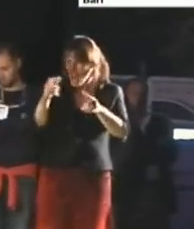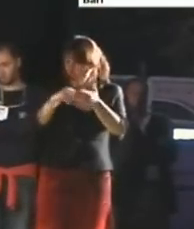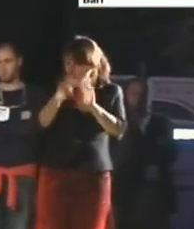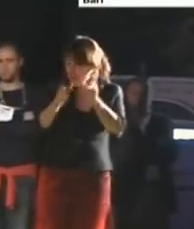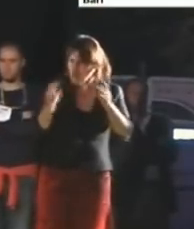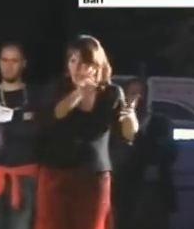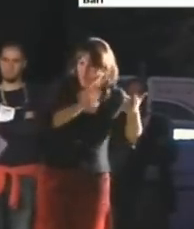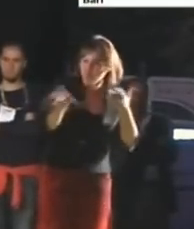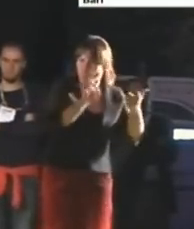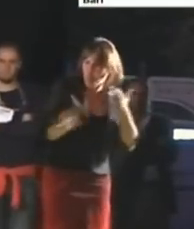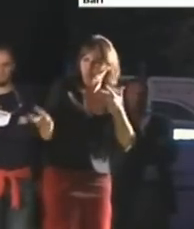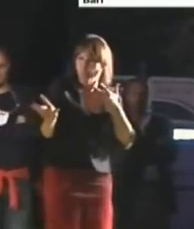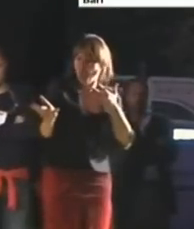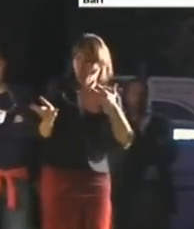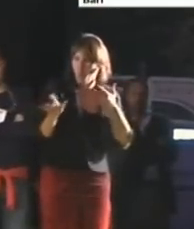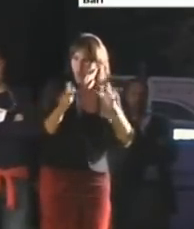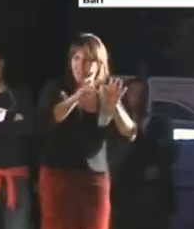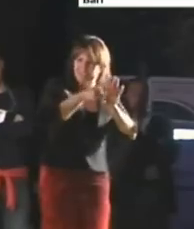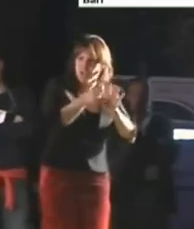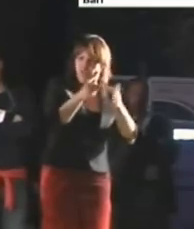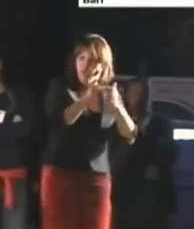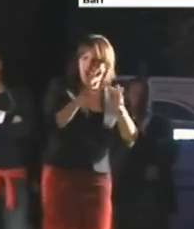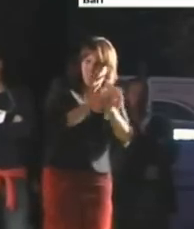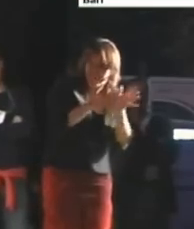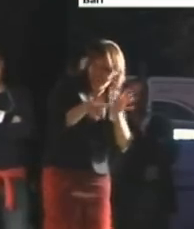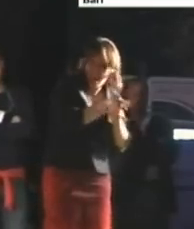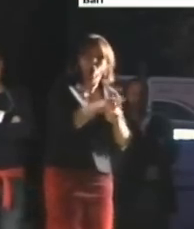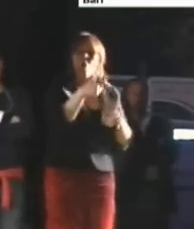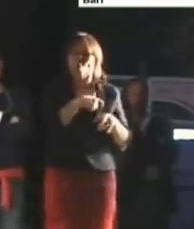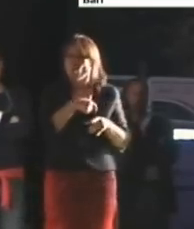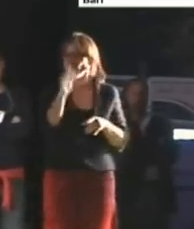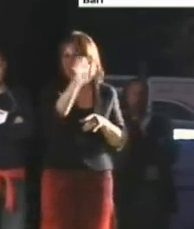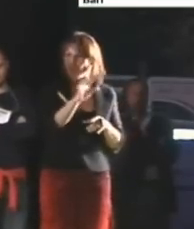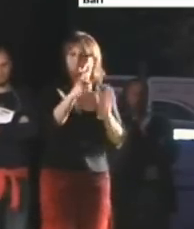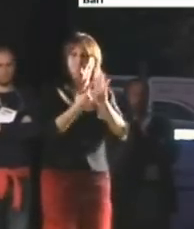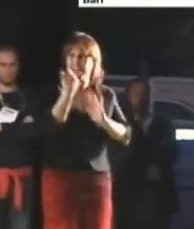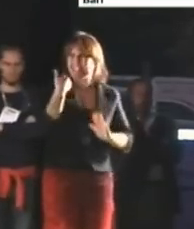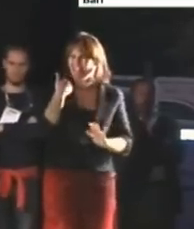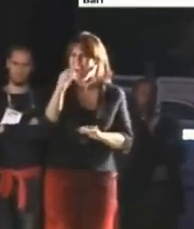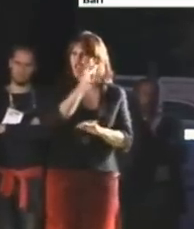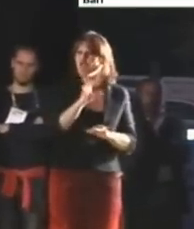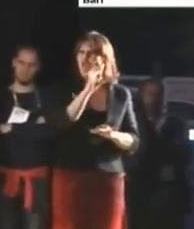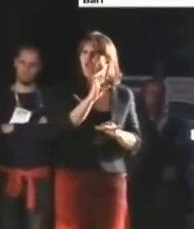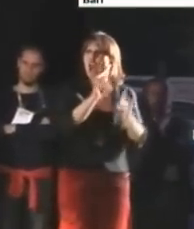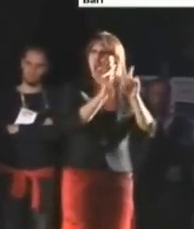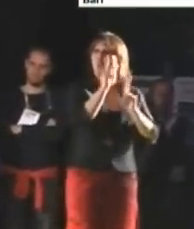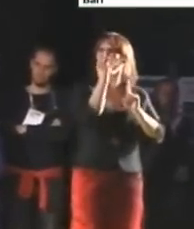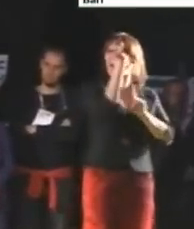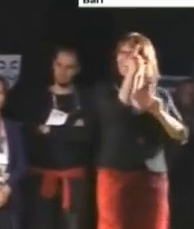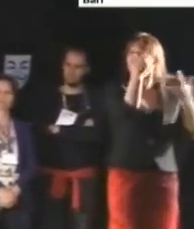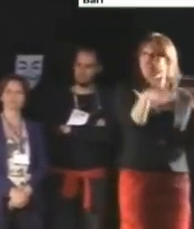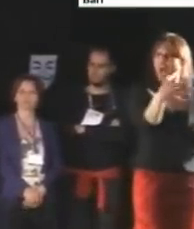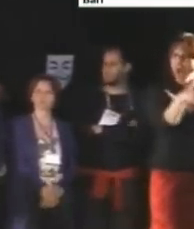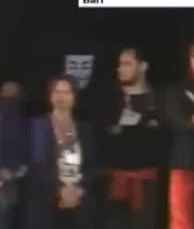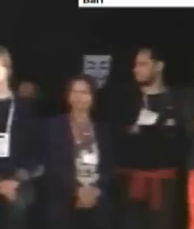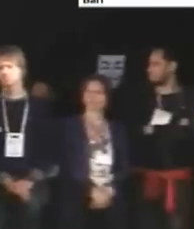dentro, e lo fanno nei comuni, lo fanno nelle regioni, l'hanno fatto un mese fa alla regione Lombardia, con i